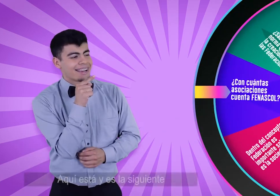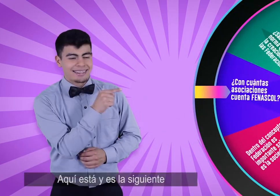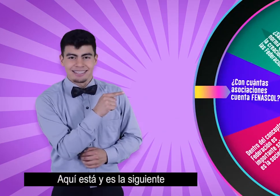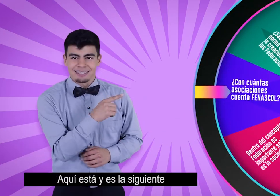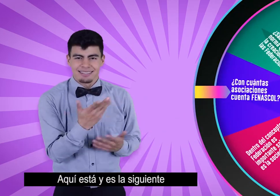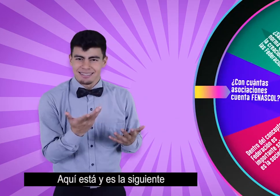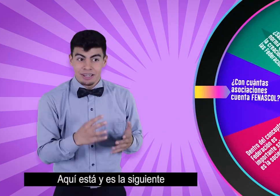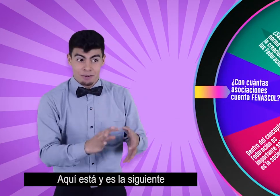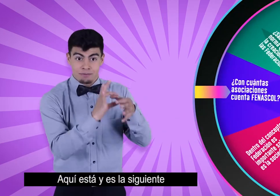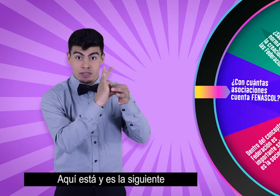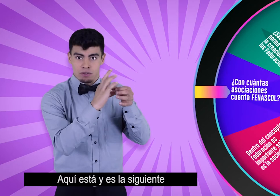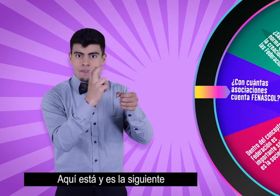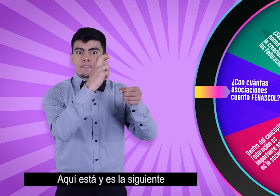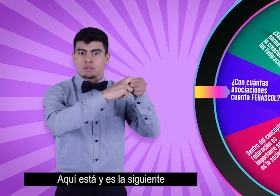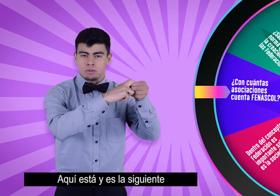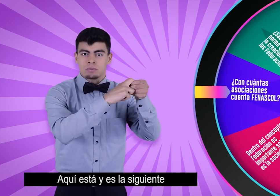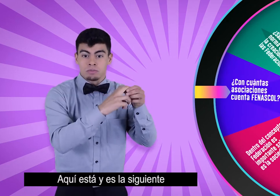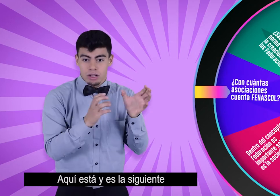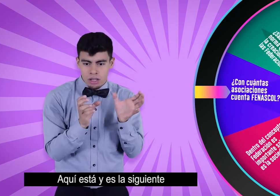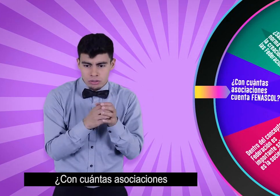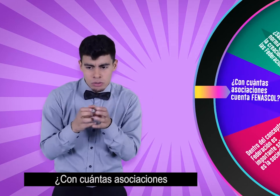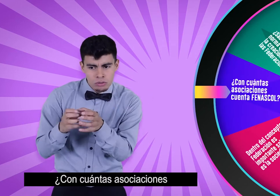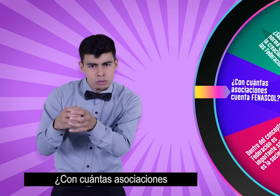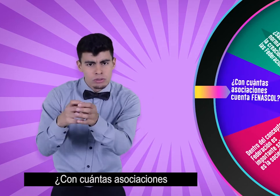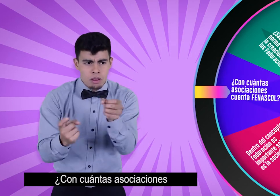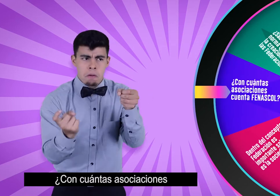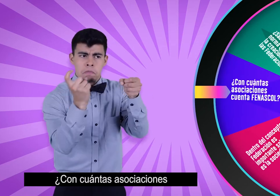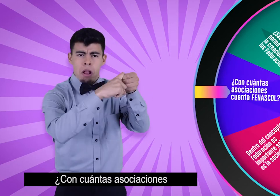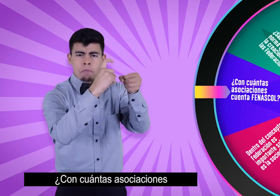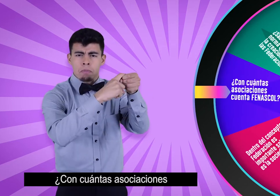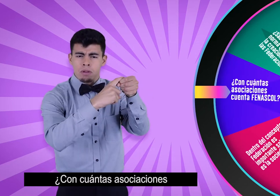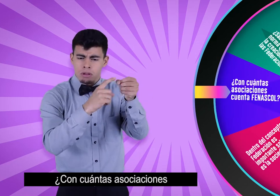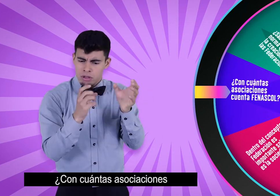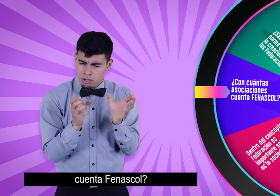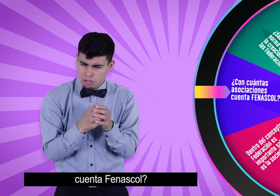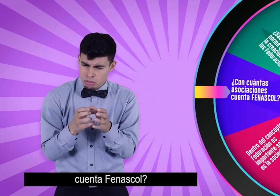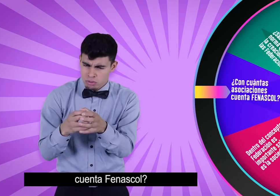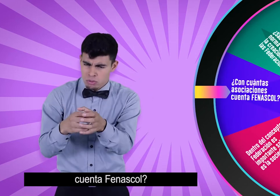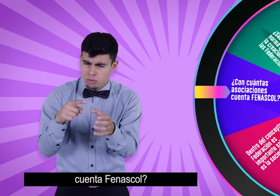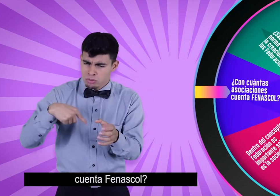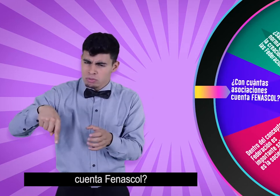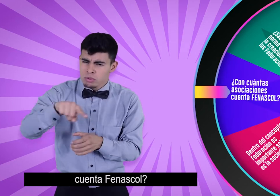Aquí está. Y es la siguiente. ¿Con cuántas asociaciones cuenta FENASCOL?